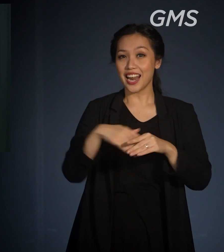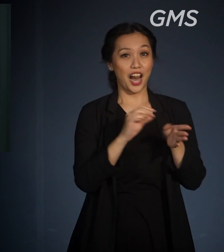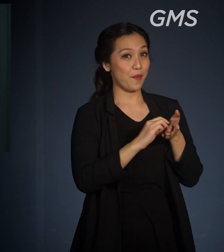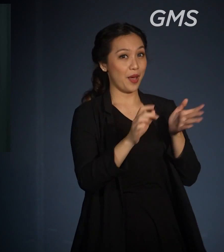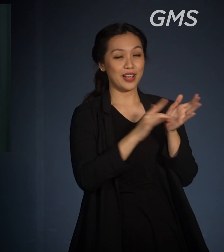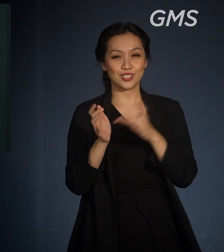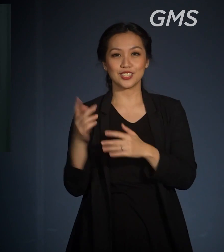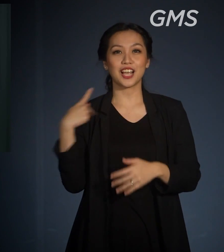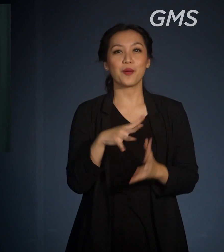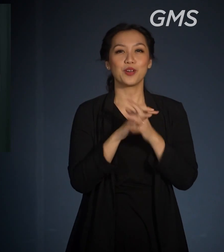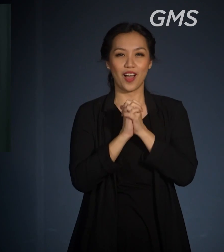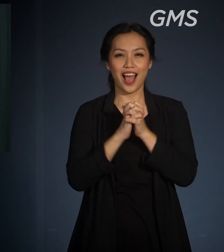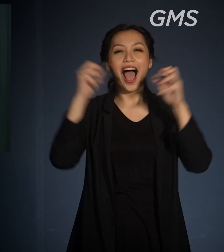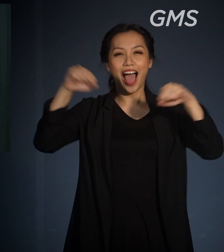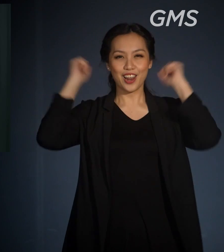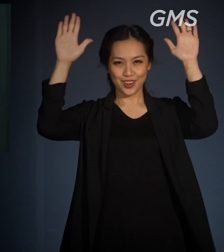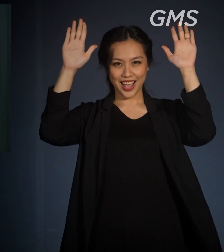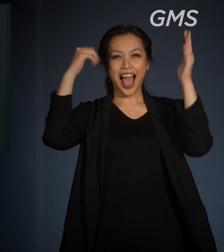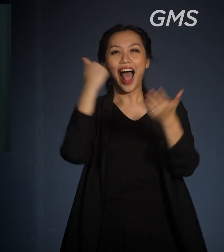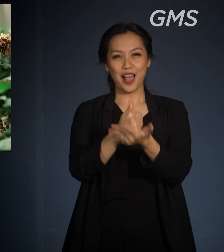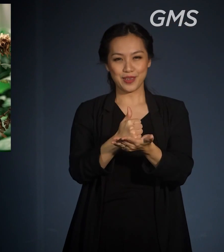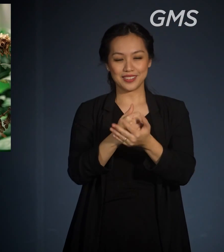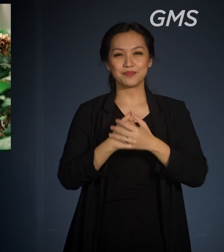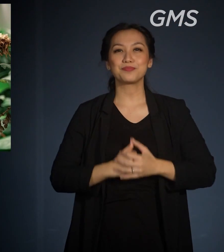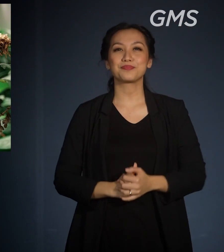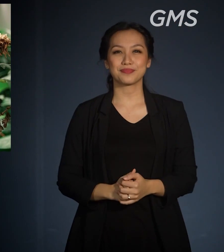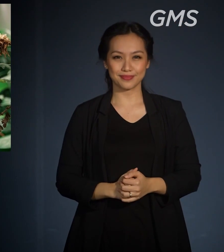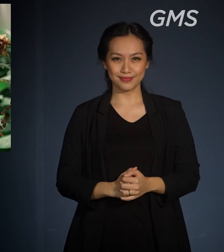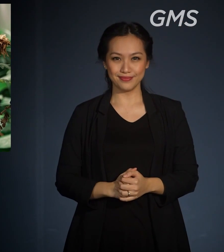kami berdoa, haleluya, amin.